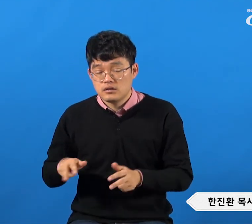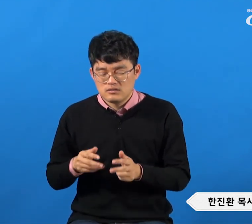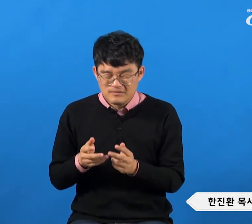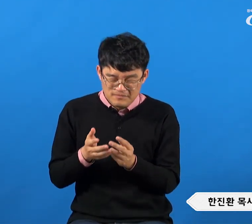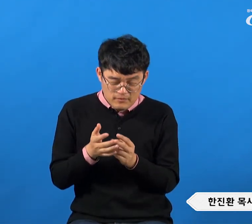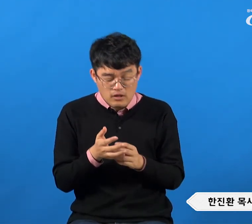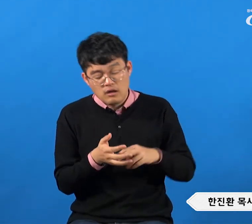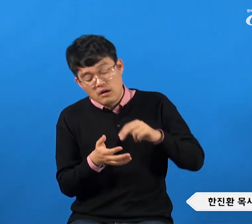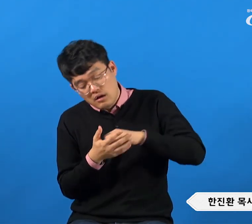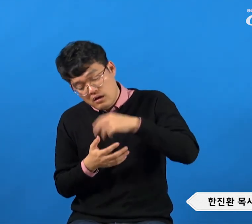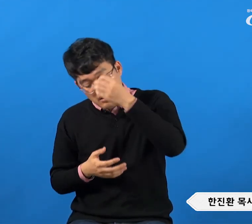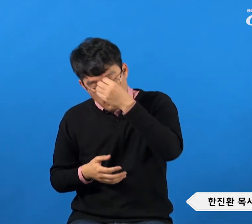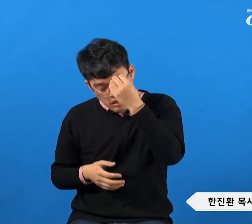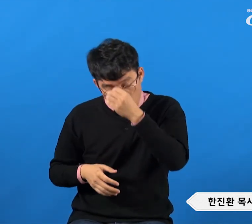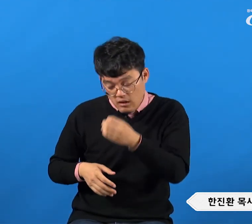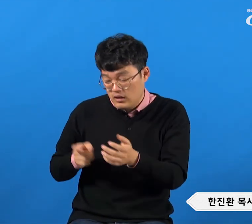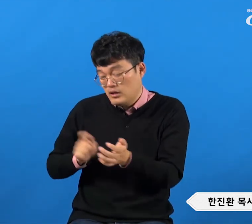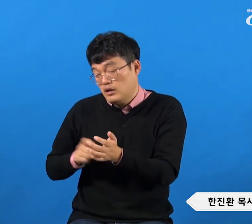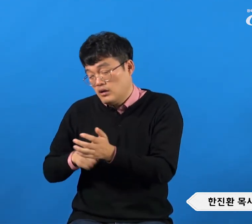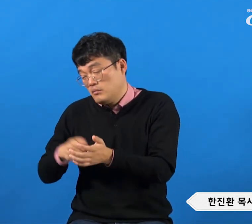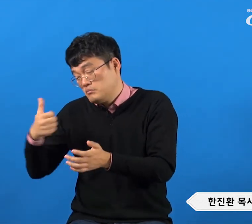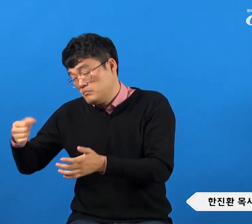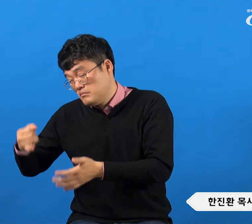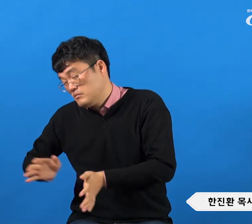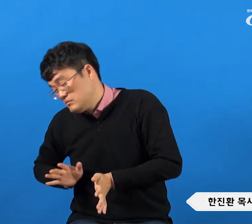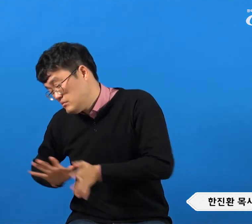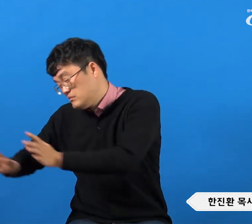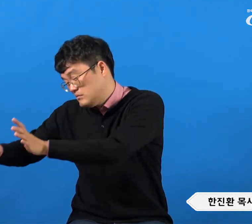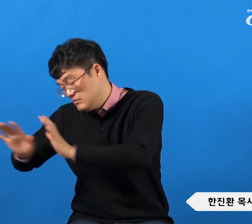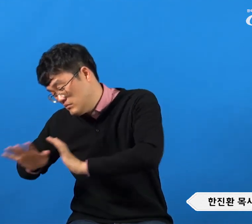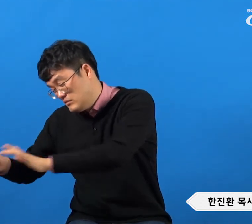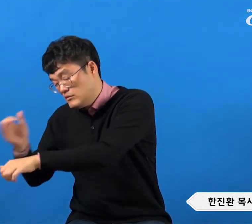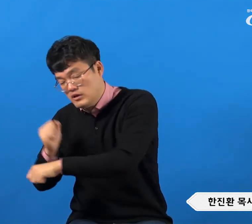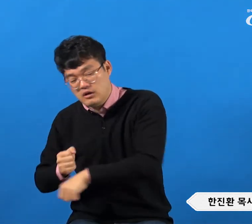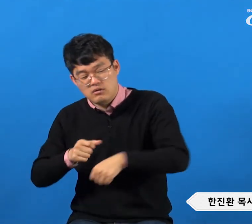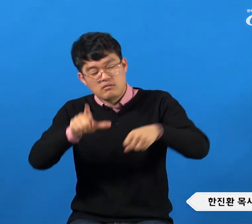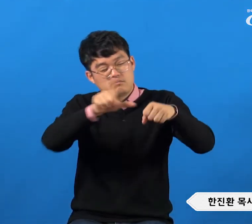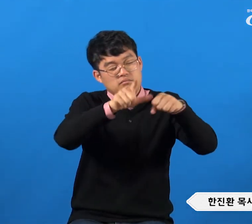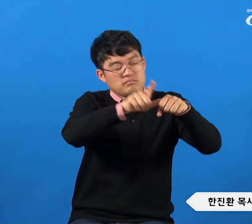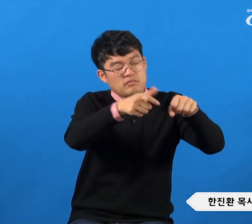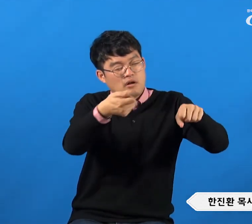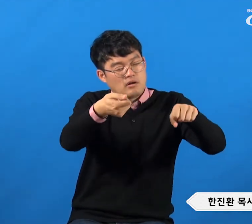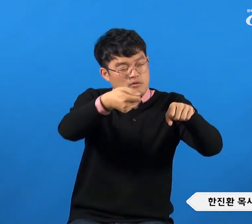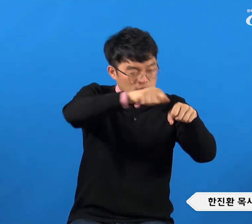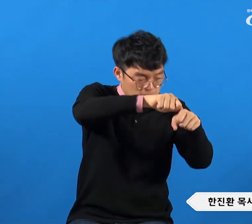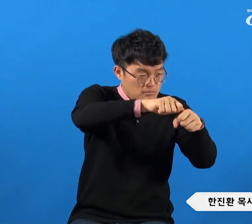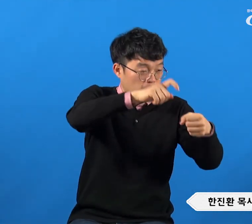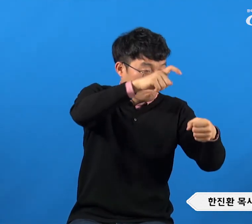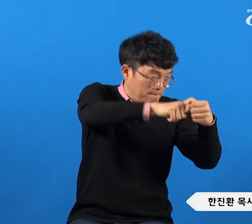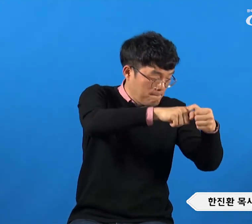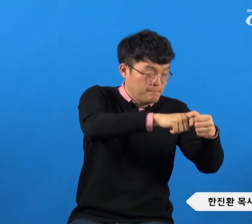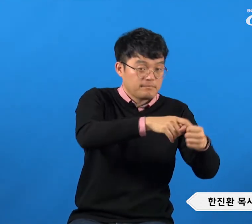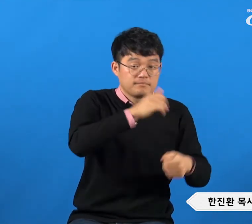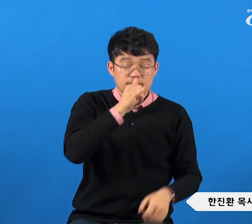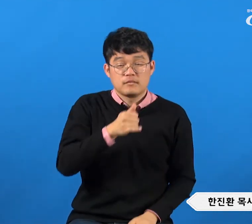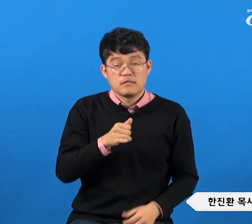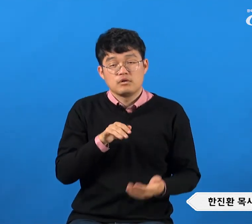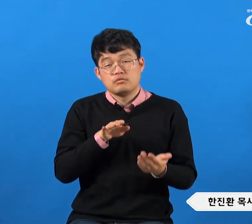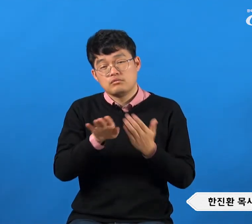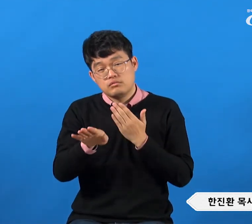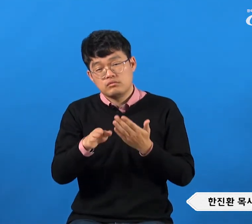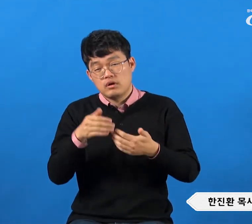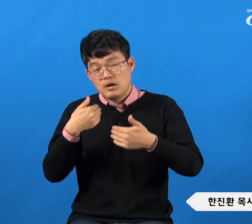그래서 있는 힘을 다해서 아이들을 밖으로 밀어내고 가스를 잠궜습니다. 그리고는 방